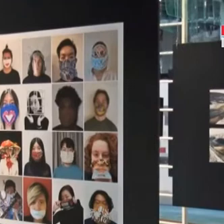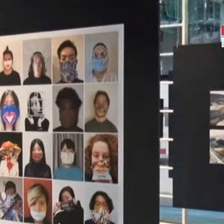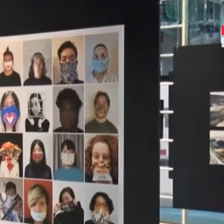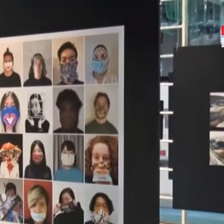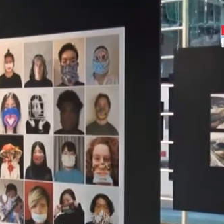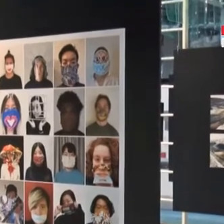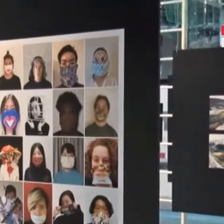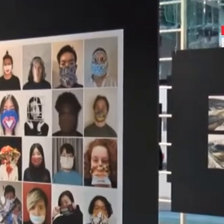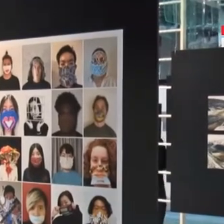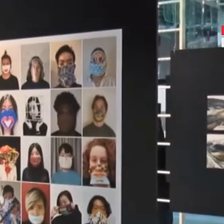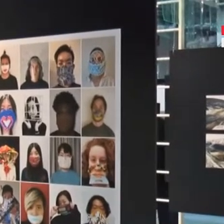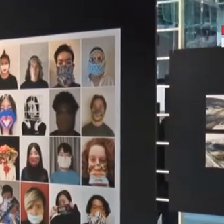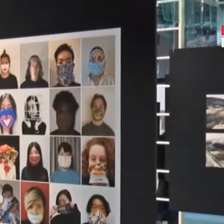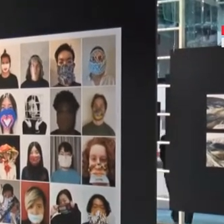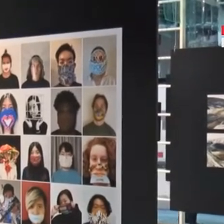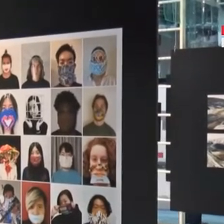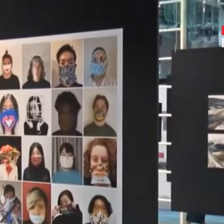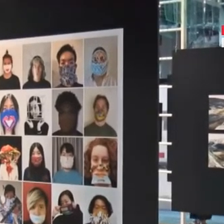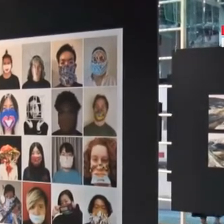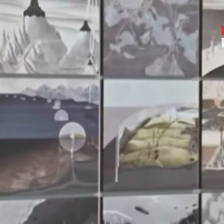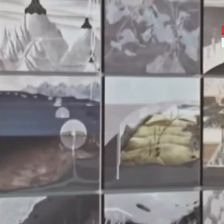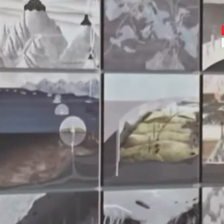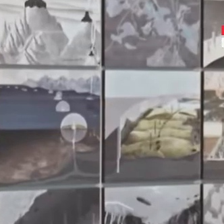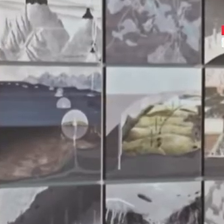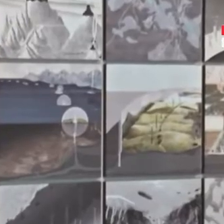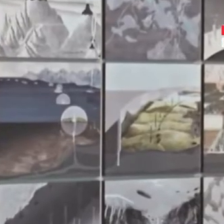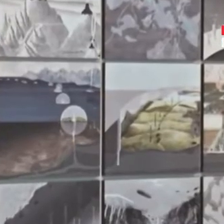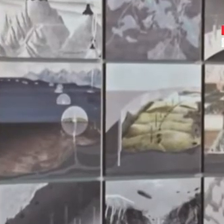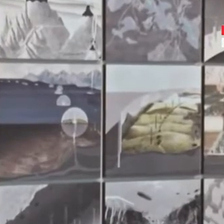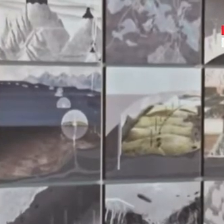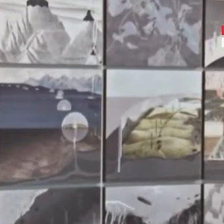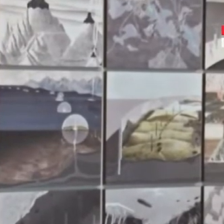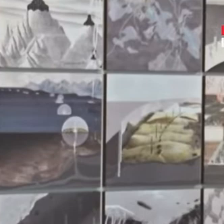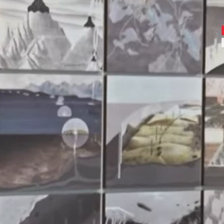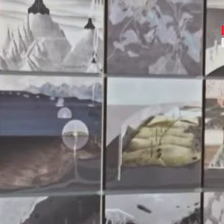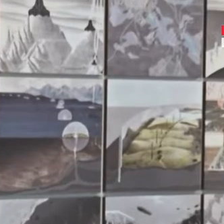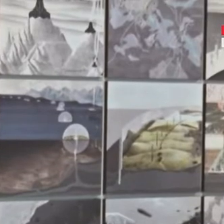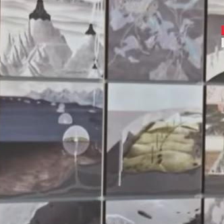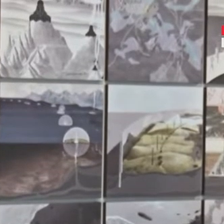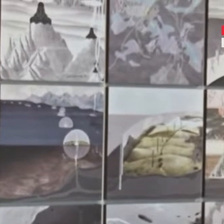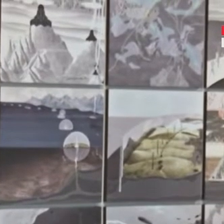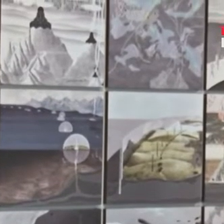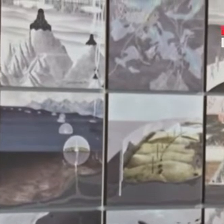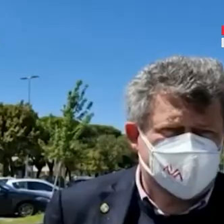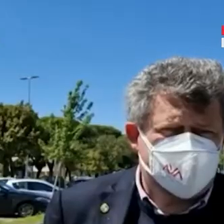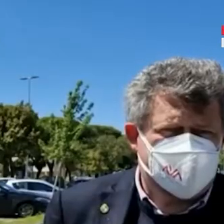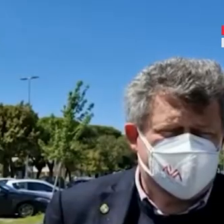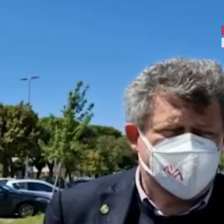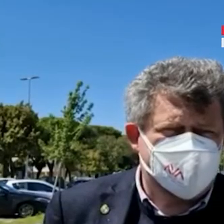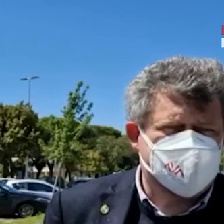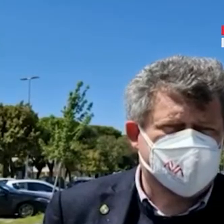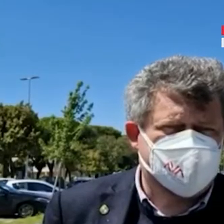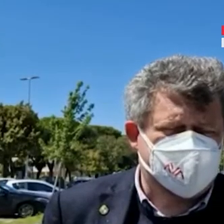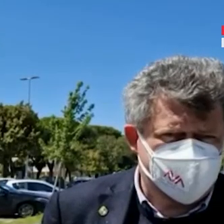ripresa economica del turismo a Venezia. Gli alberghi cominciano timidamente a riaprire. È stata importante l'apertura della